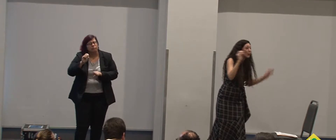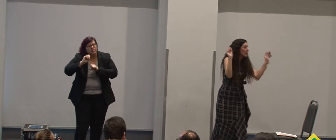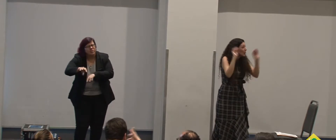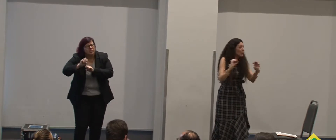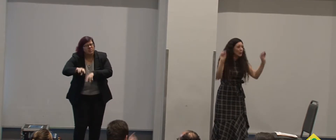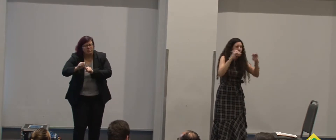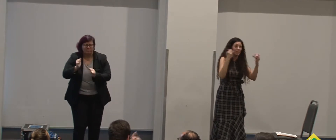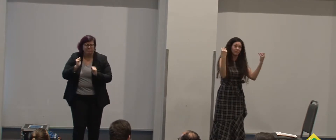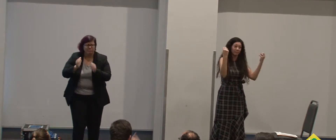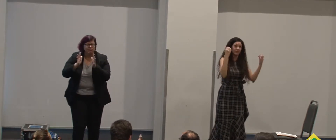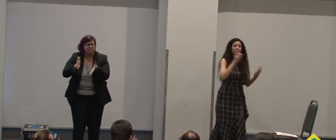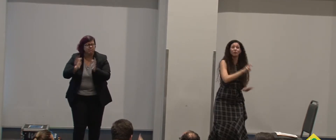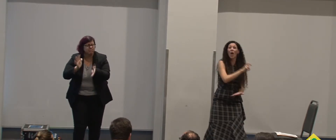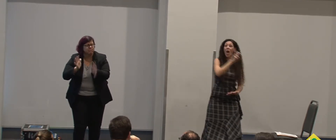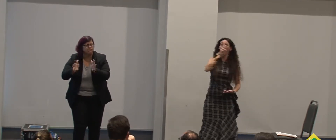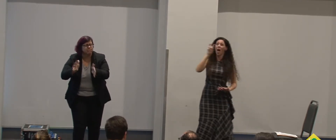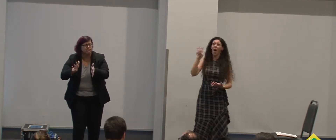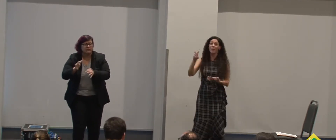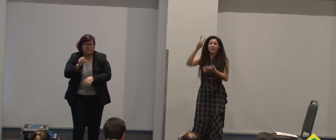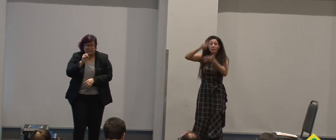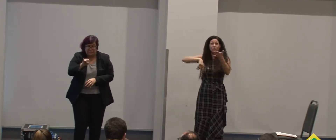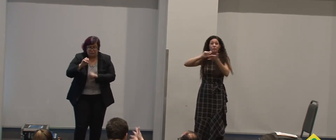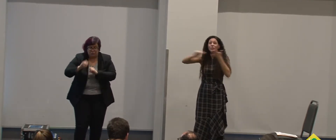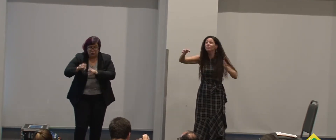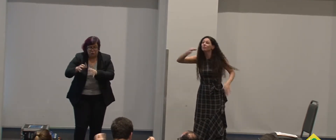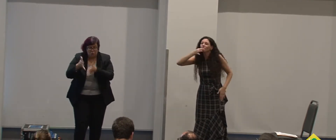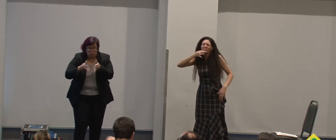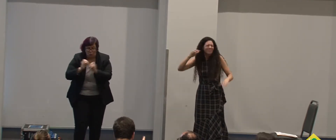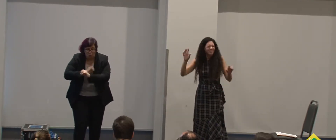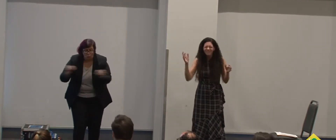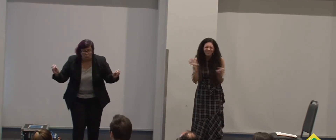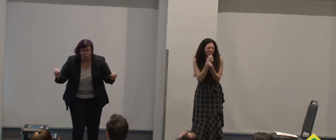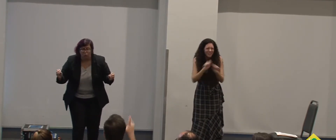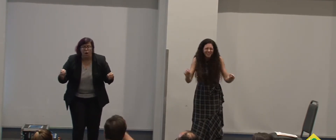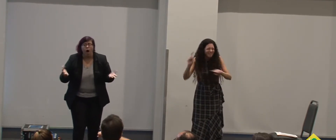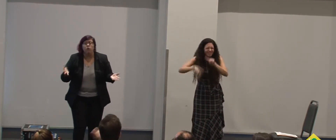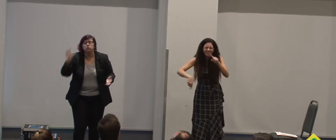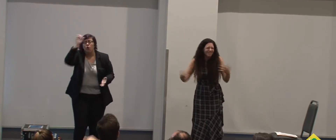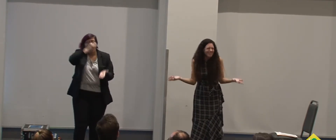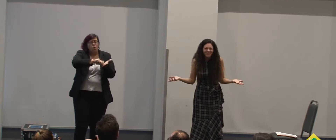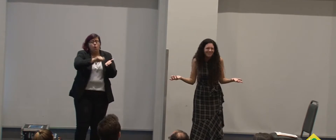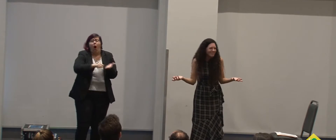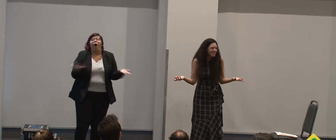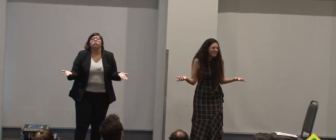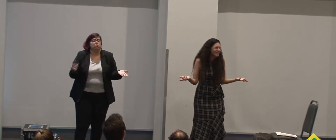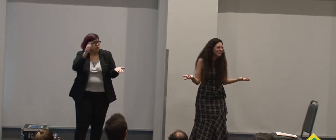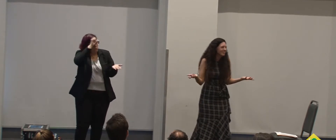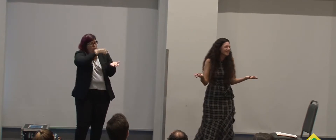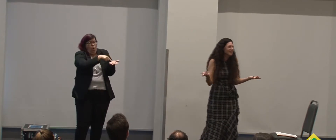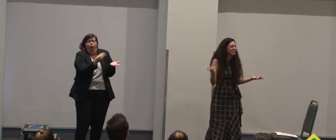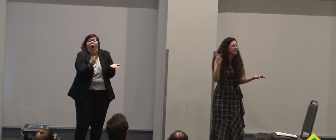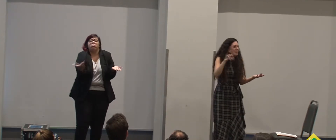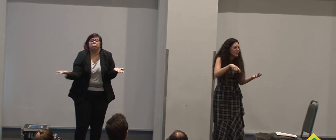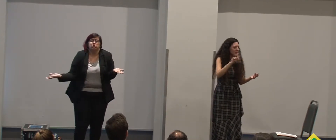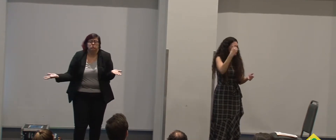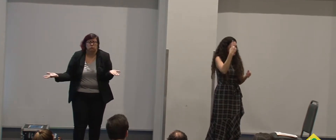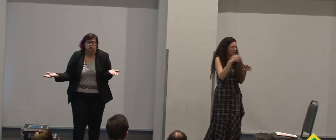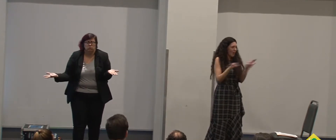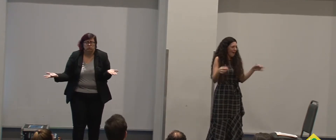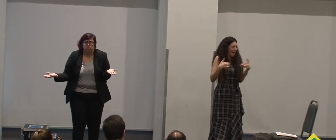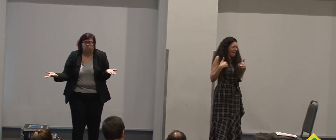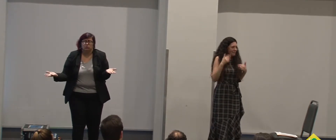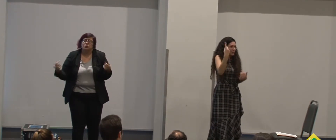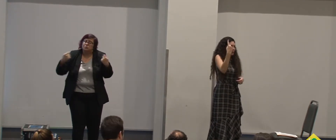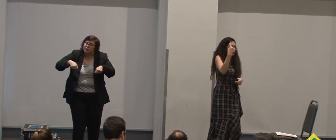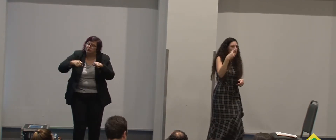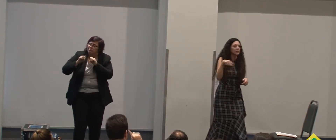A L1 precisa ser a língua de sinais. Porque se ela não tiver língua de sinais, como que ela vai aprender